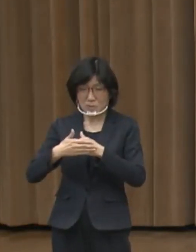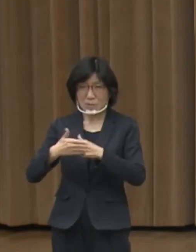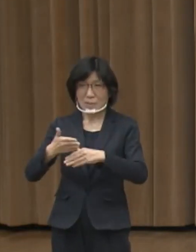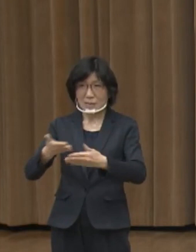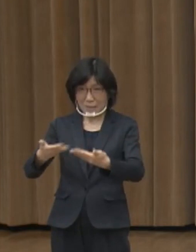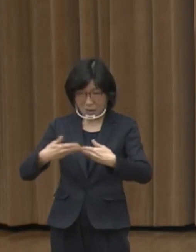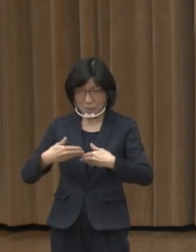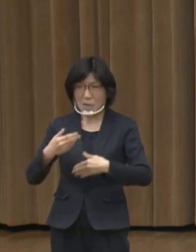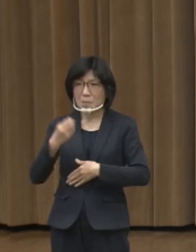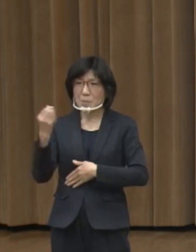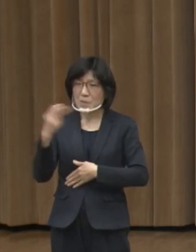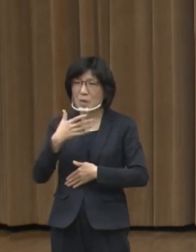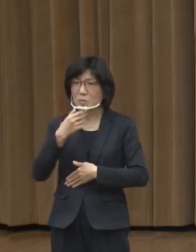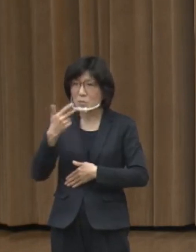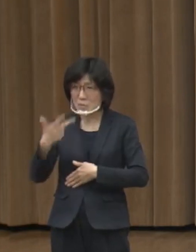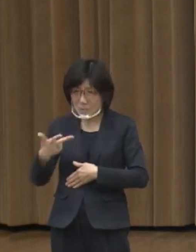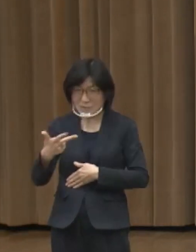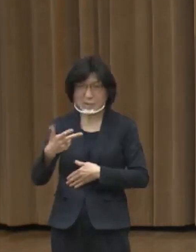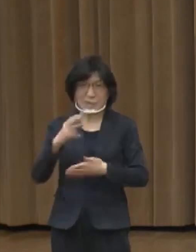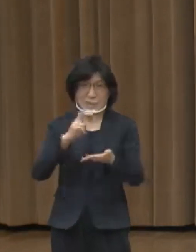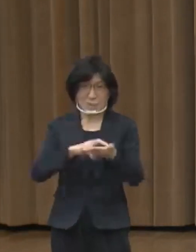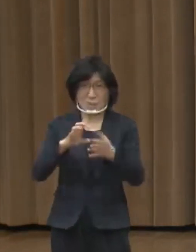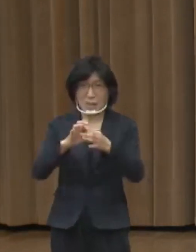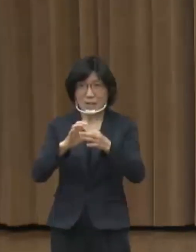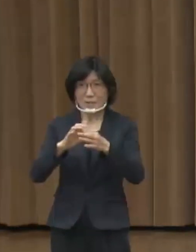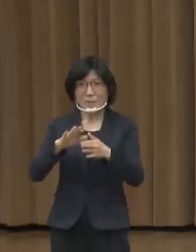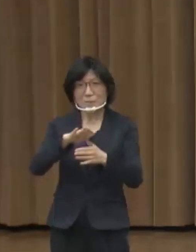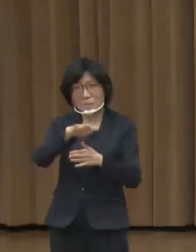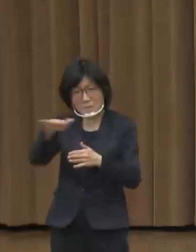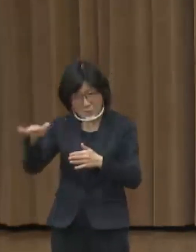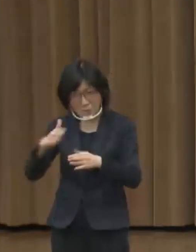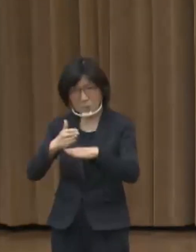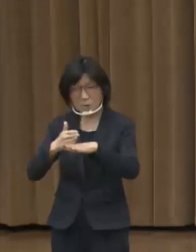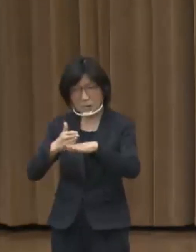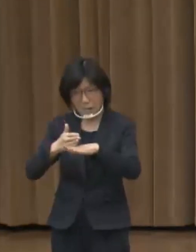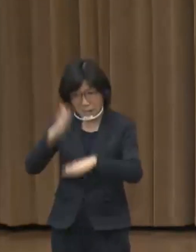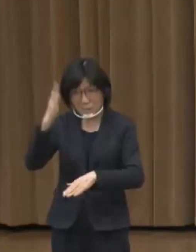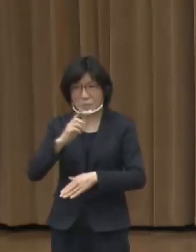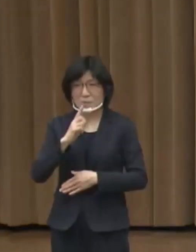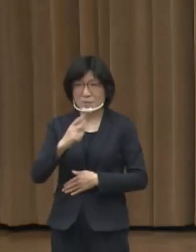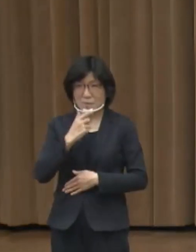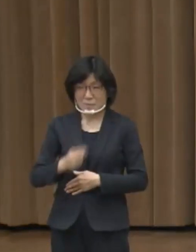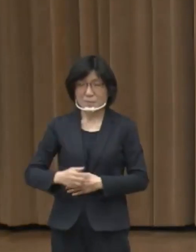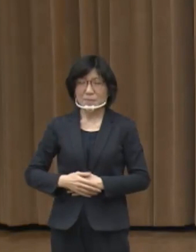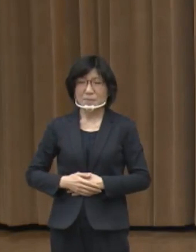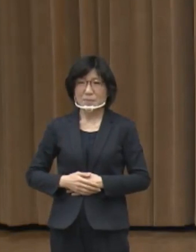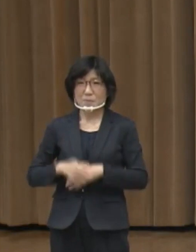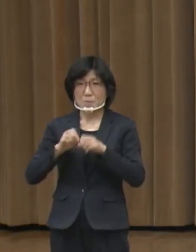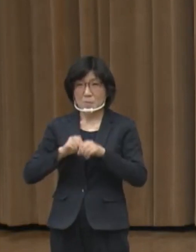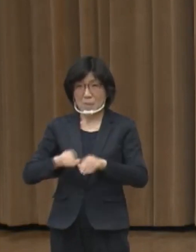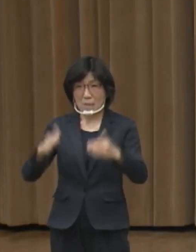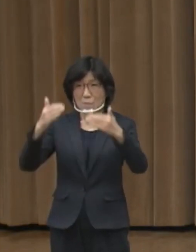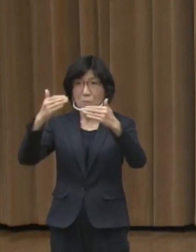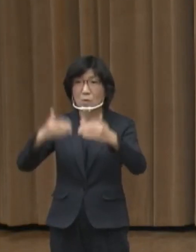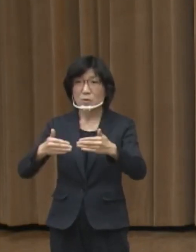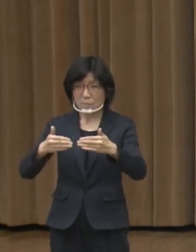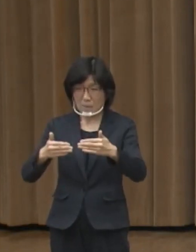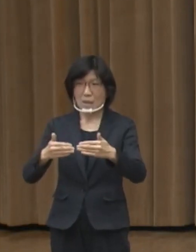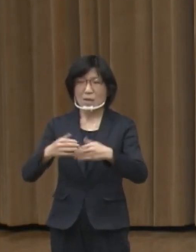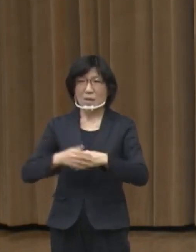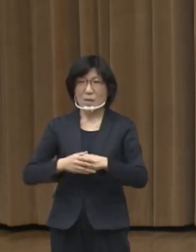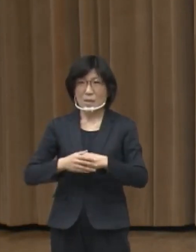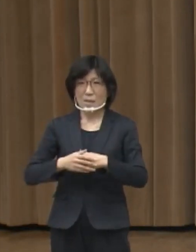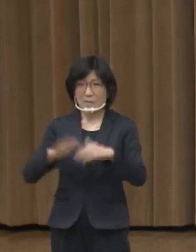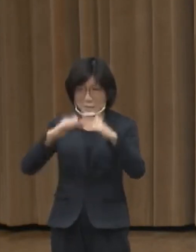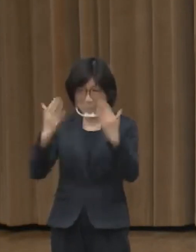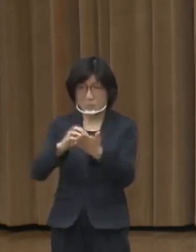者、福祉関係者の皆様に対し心から感謝を申し上げます。まん延防止等重点措置は全面的に解